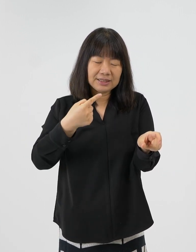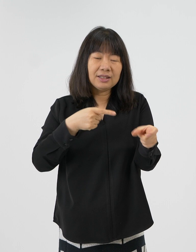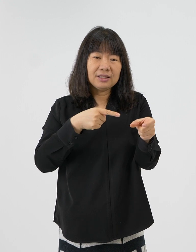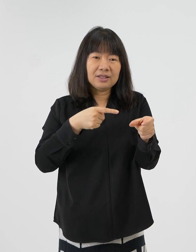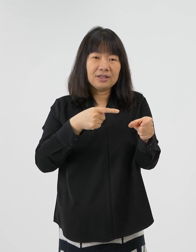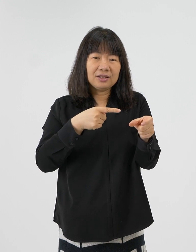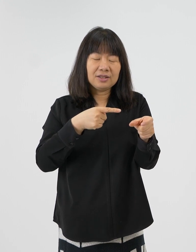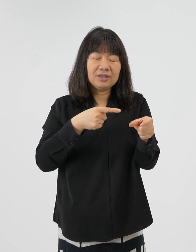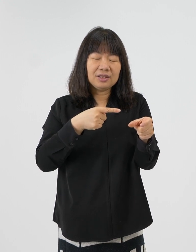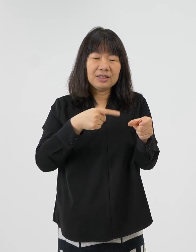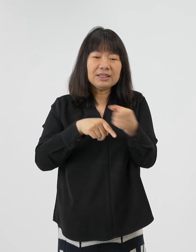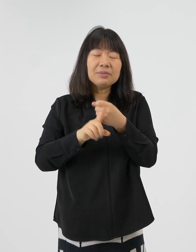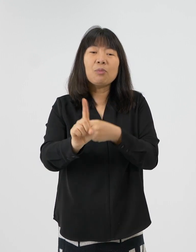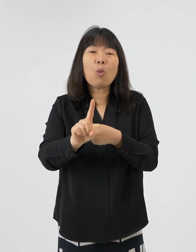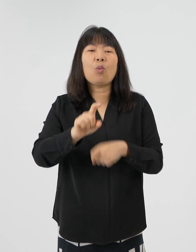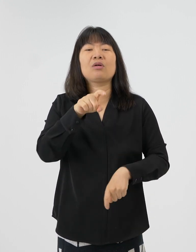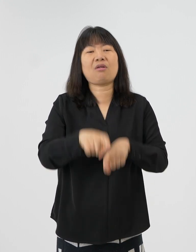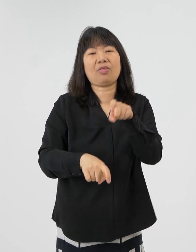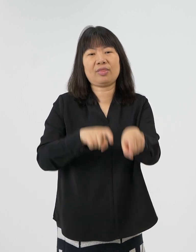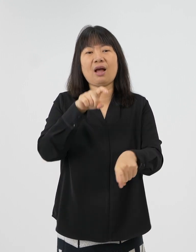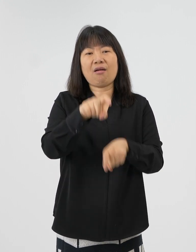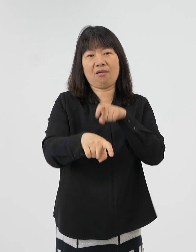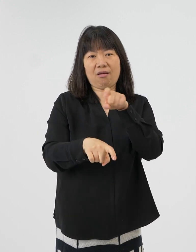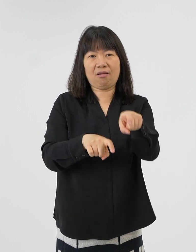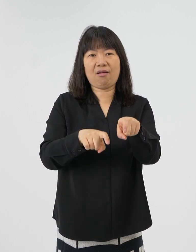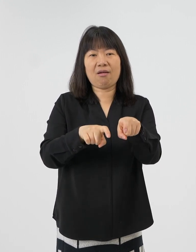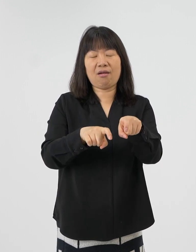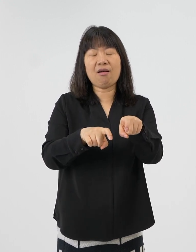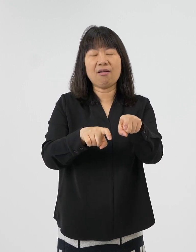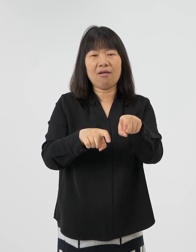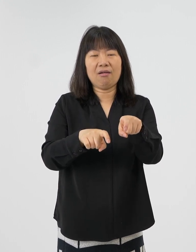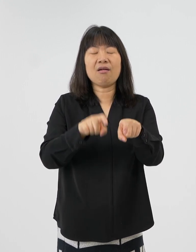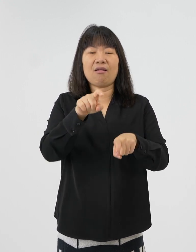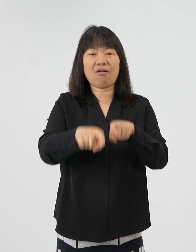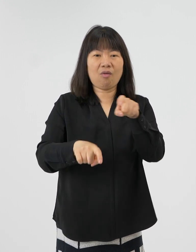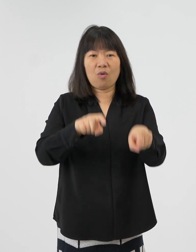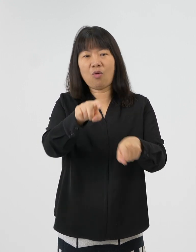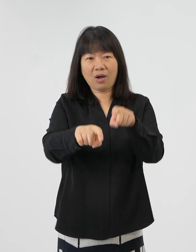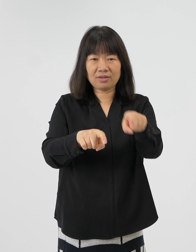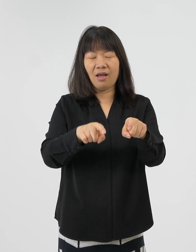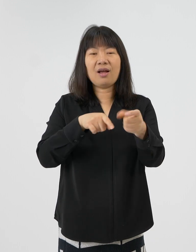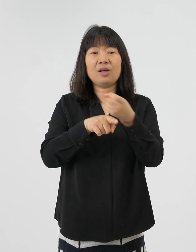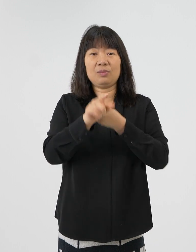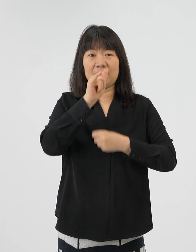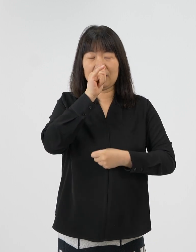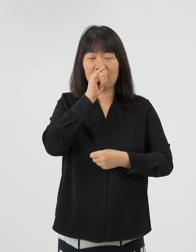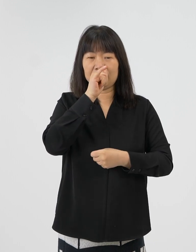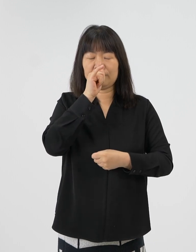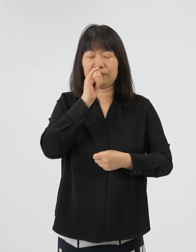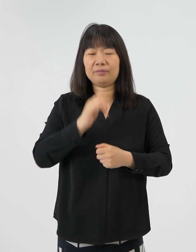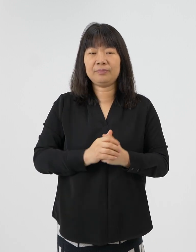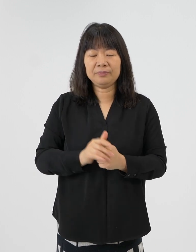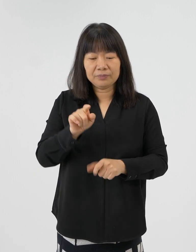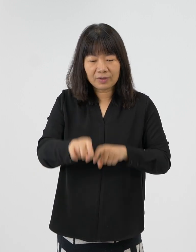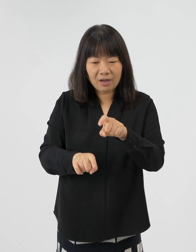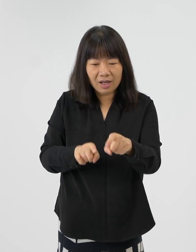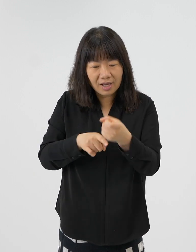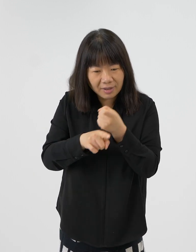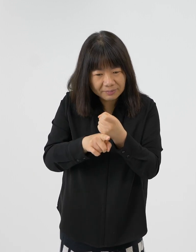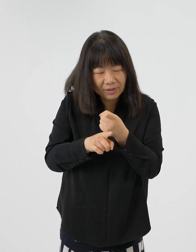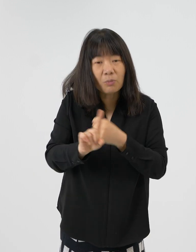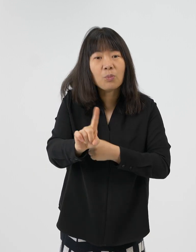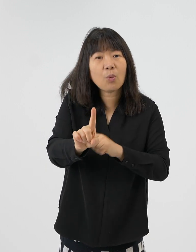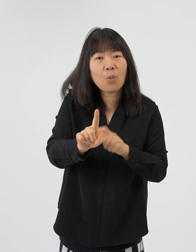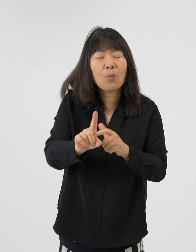하면 걷다, 워크로 되어 있어요. 걷다, 걸어가다. 그러면 여러분, 걸어가다라는 말은 무슨